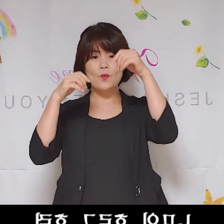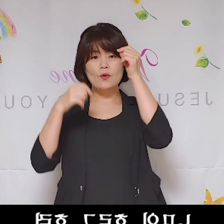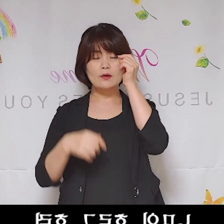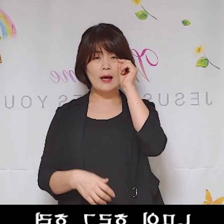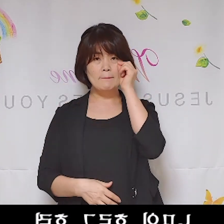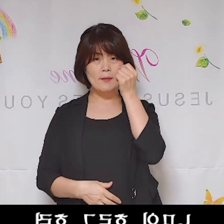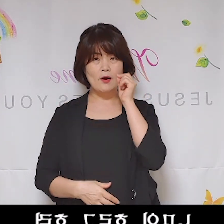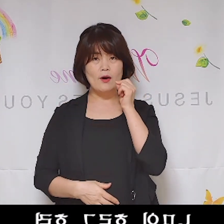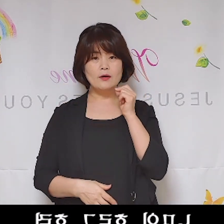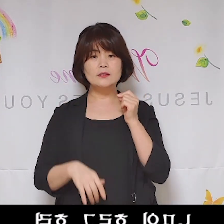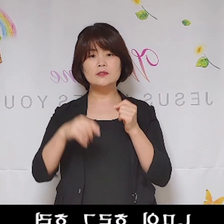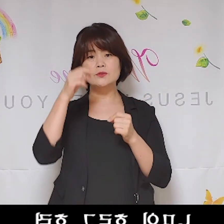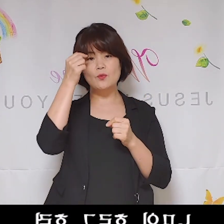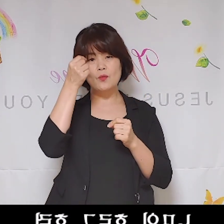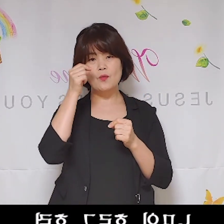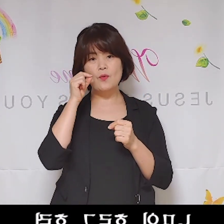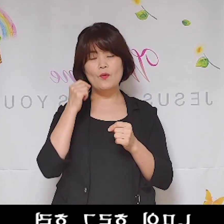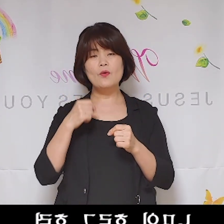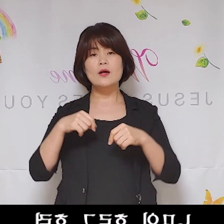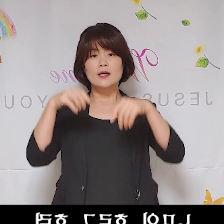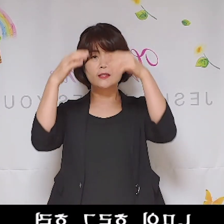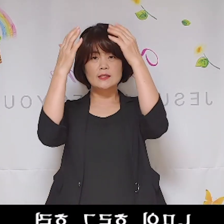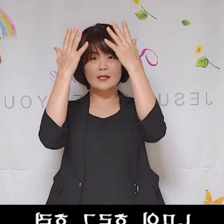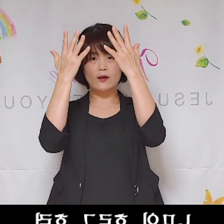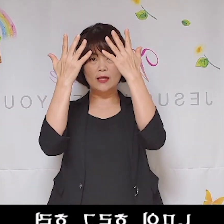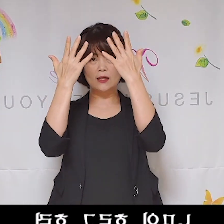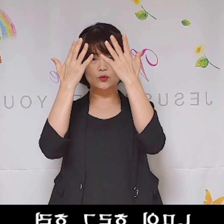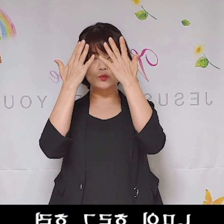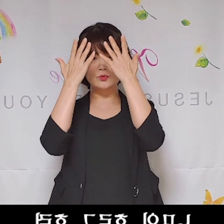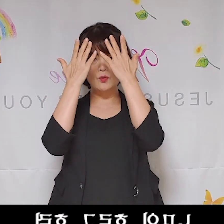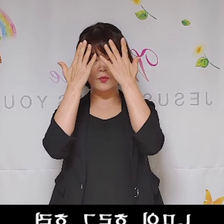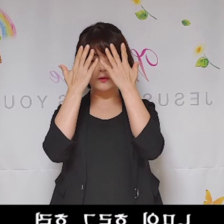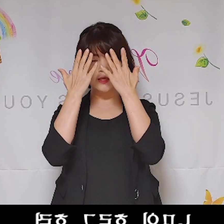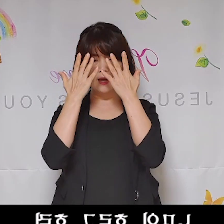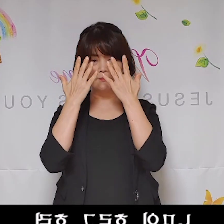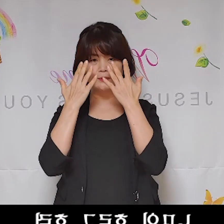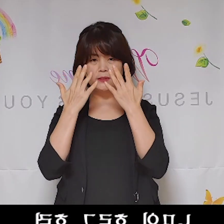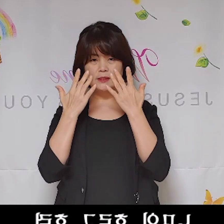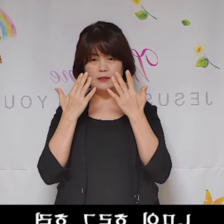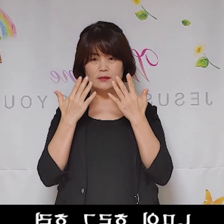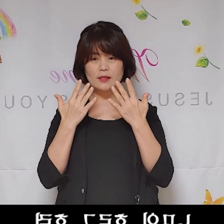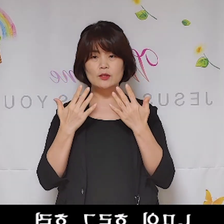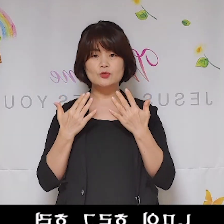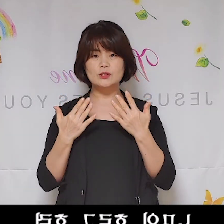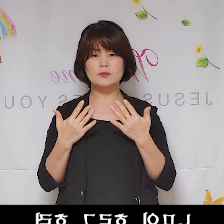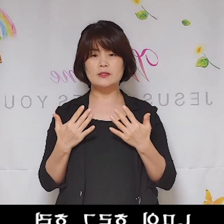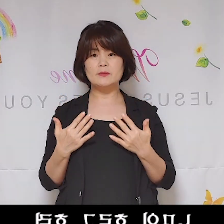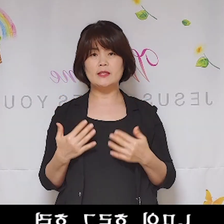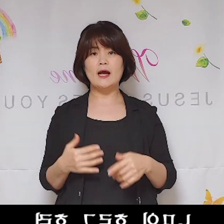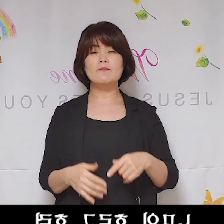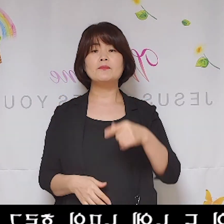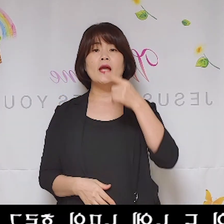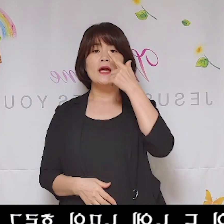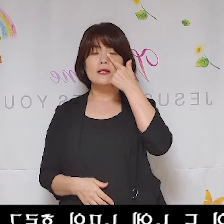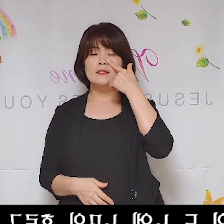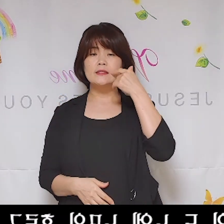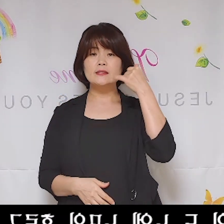흐르고 한번 흐르고 흘러 양손으로 이렇게 앞을 내려주시면 됩니다.